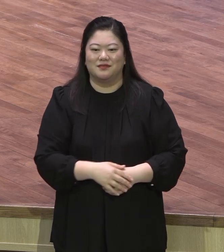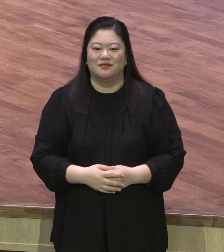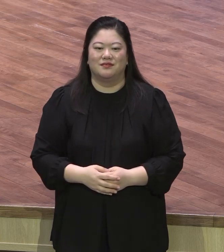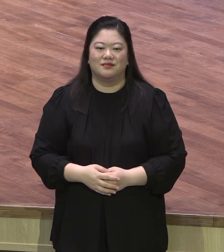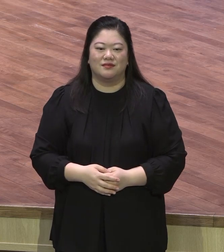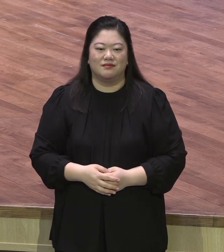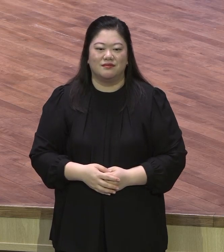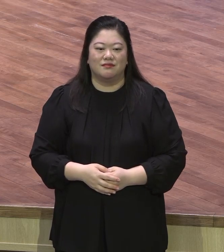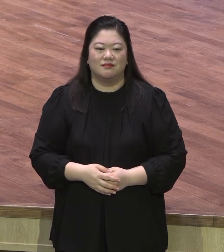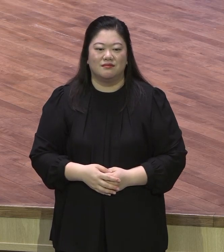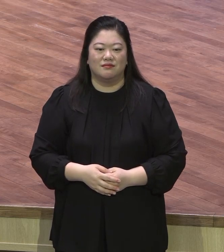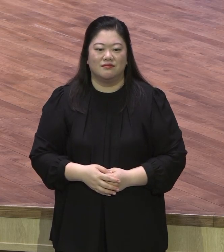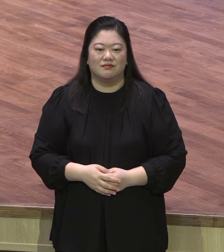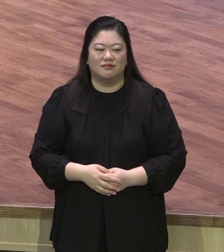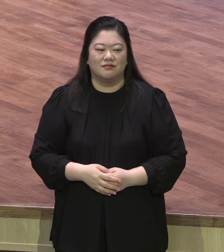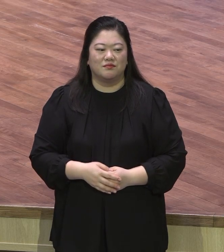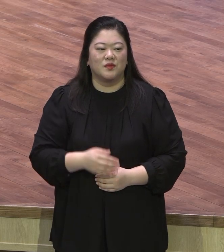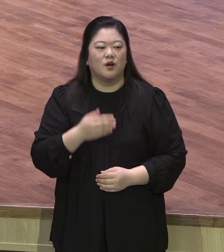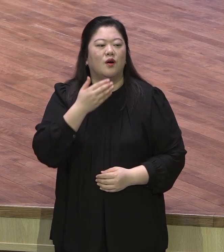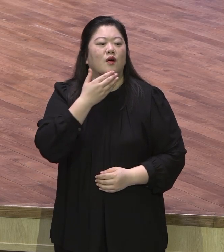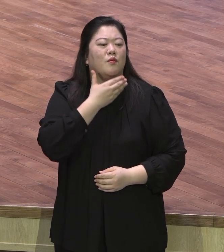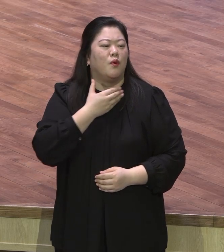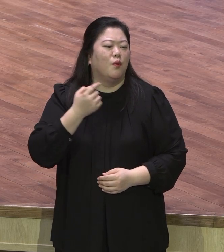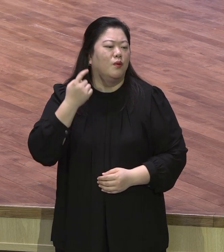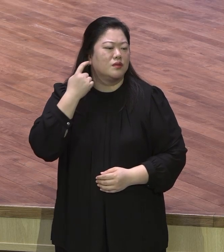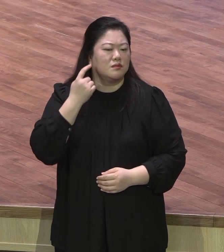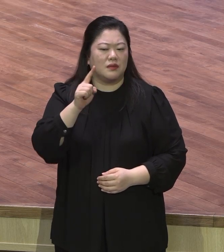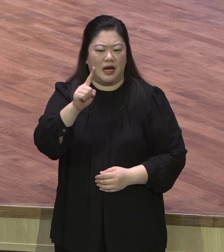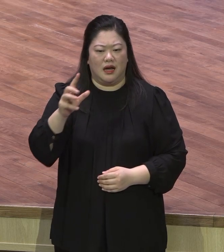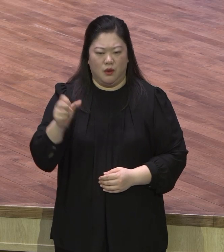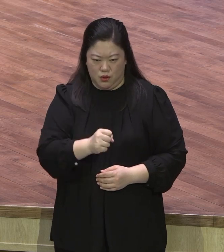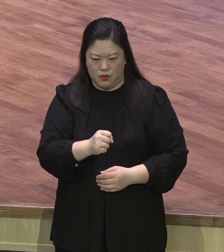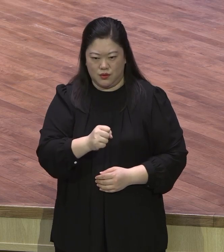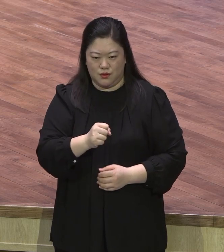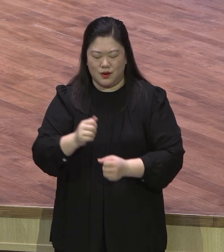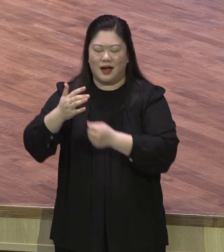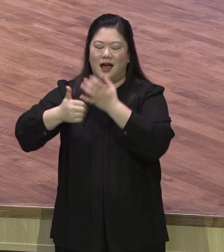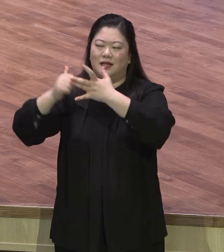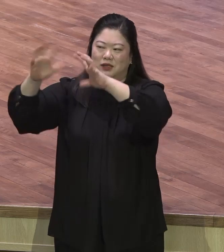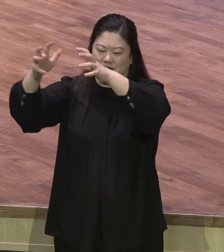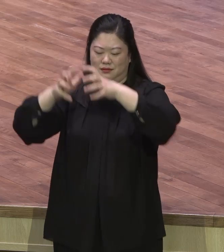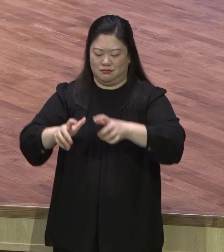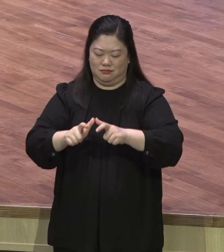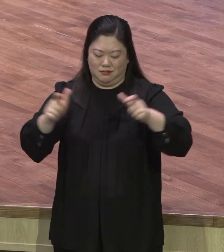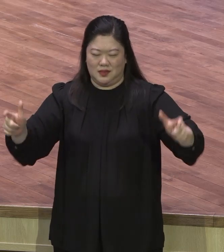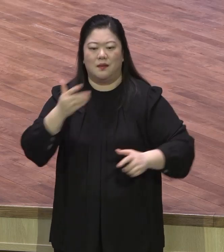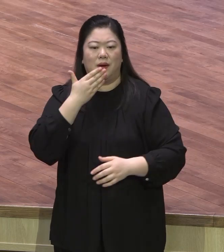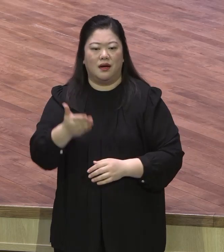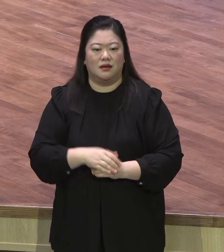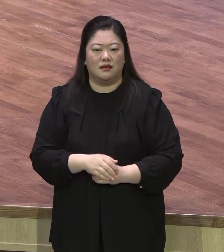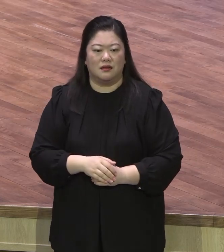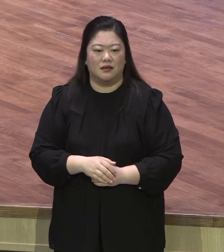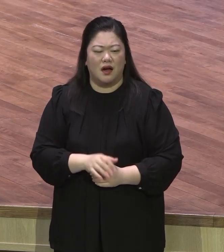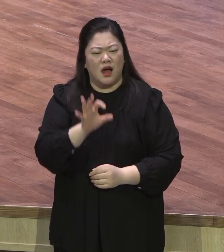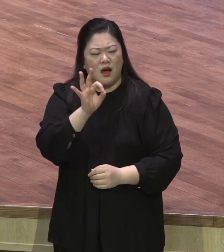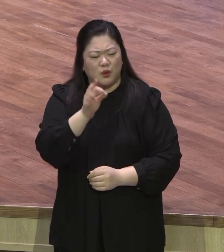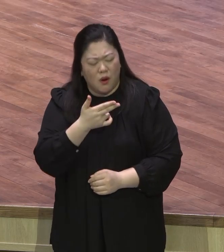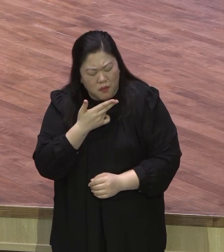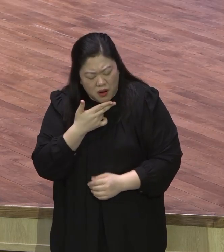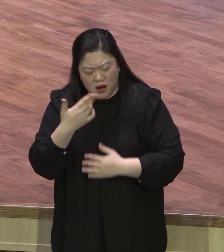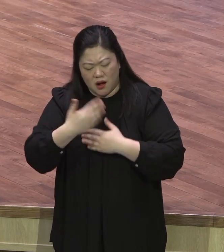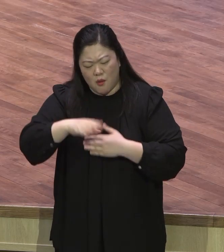복음 복음만이 하나님 나라를 누리게 하신다고 가난해도 병으로